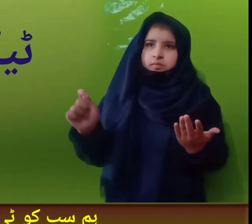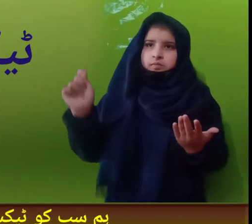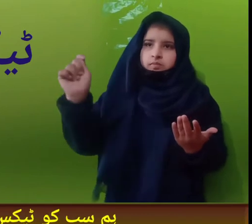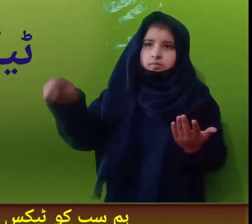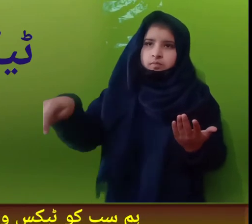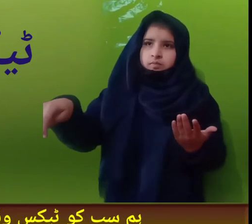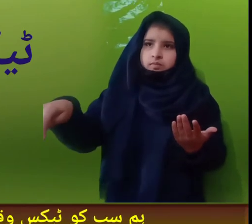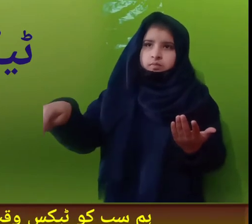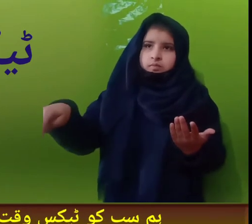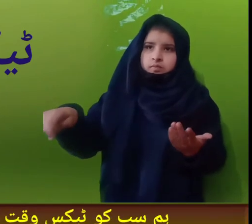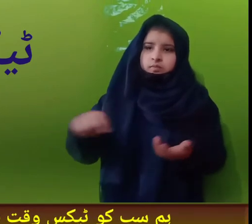टैक्स।